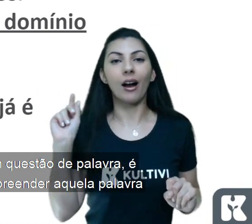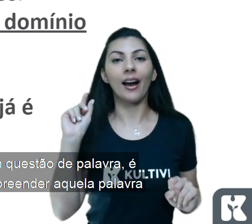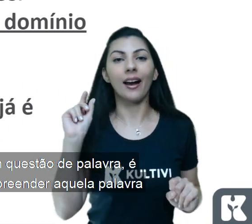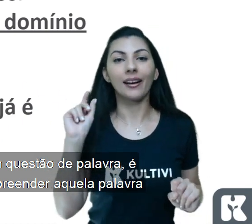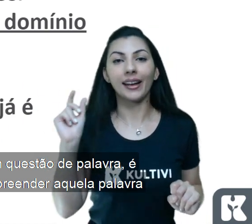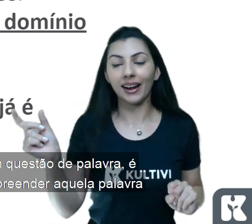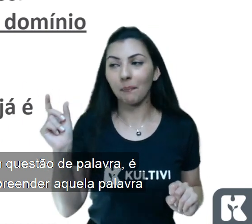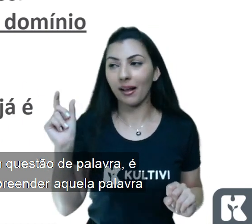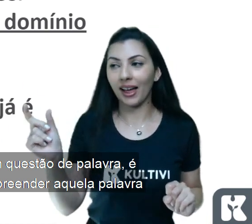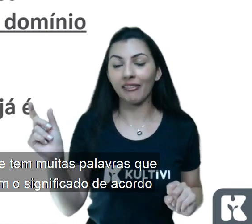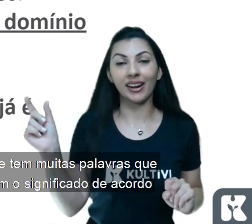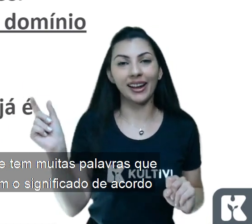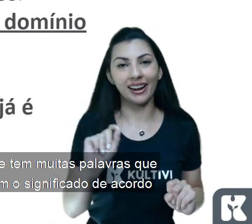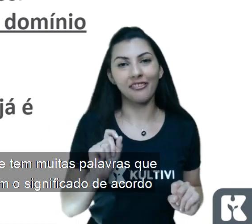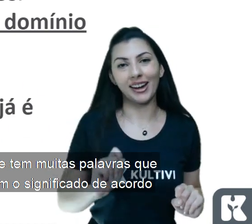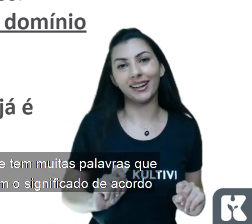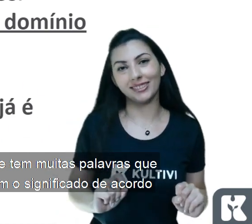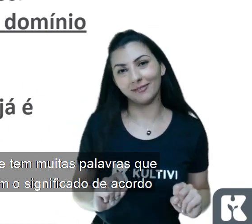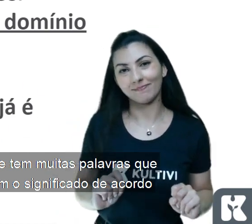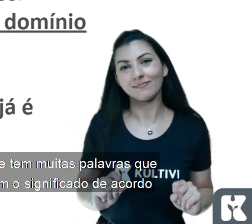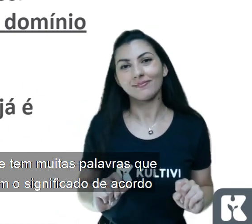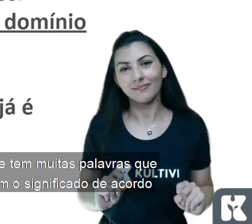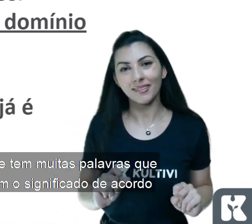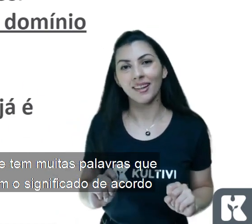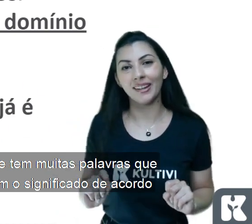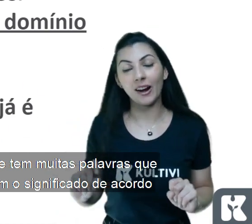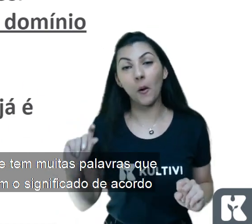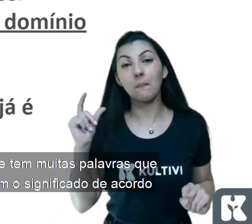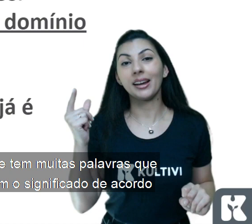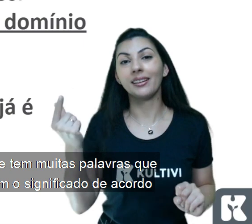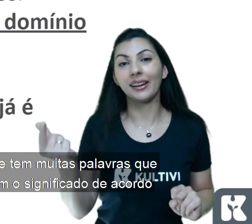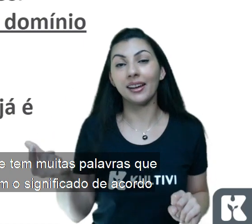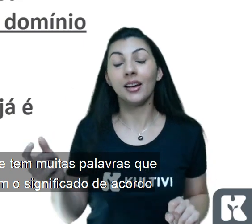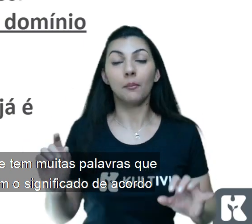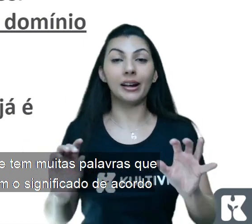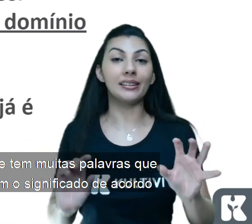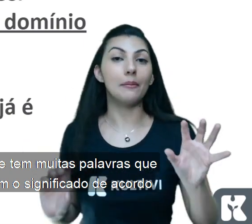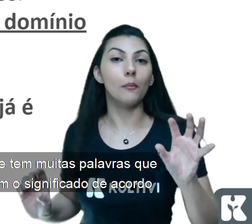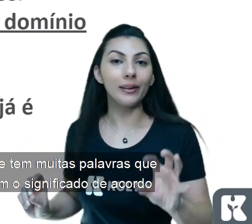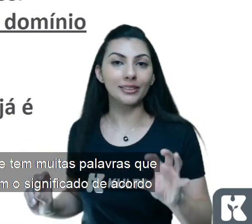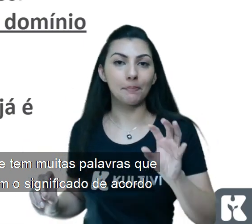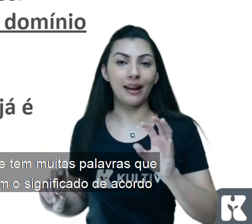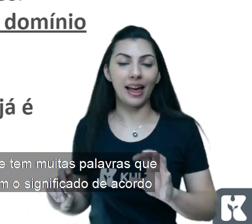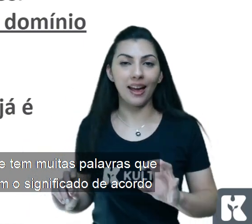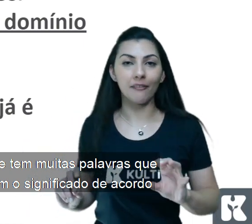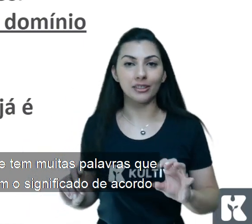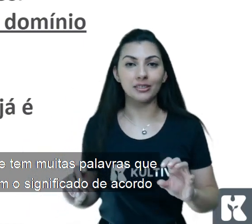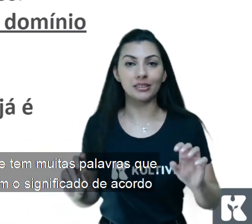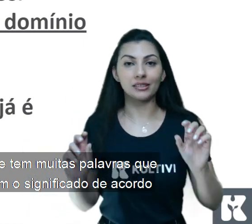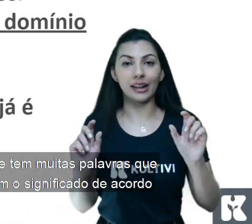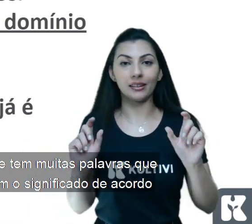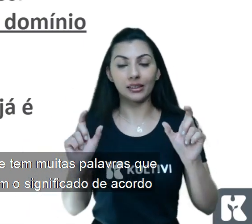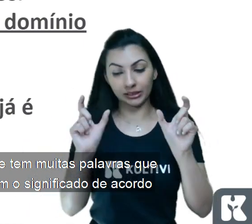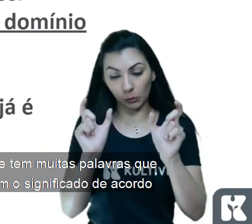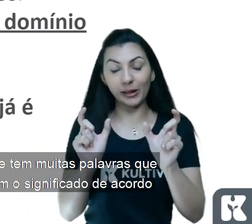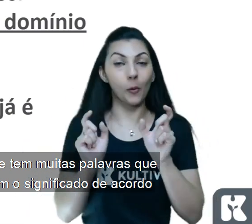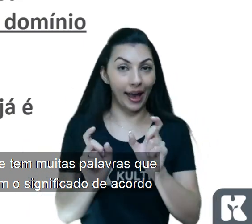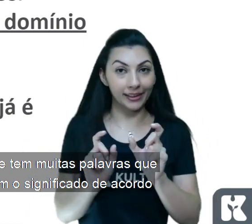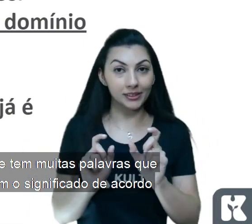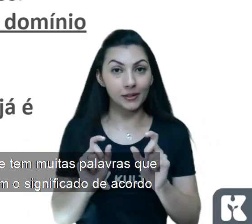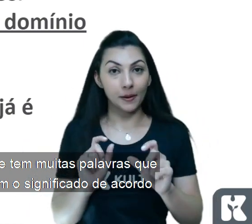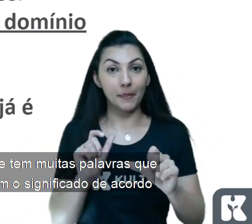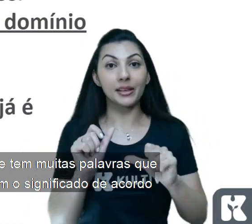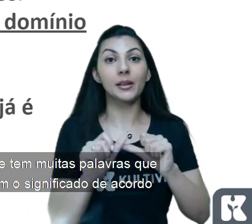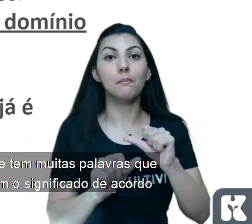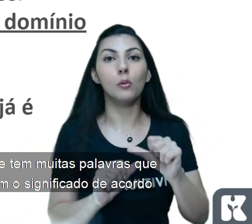compreender aquela palavra naquela frase. Compreender, porque tem muitas palavras que são